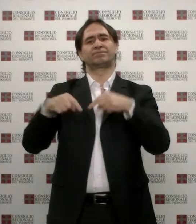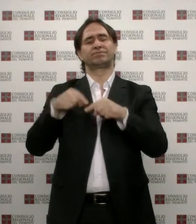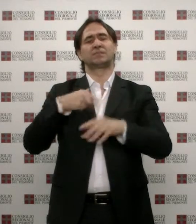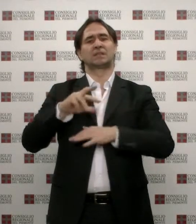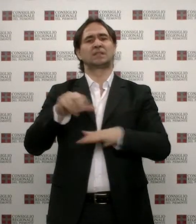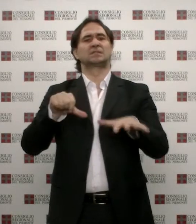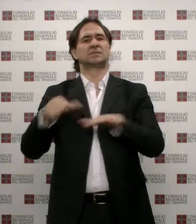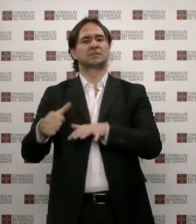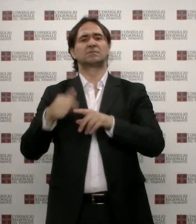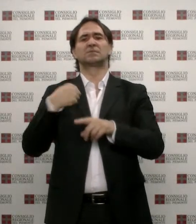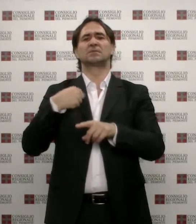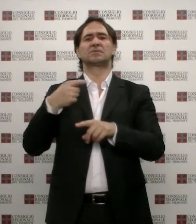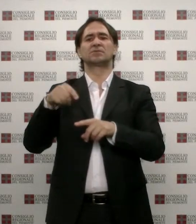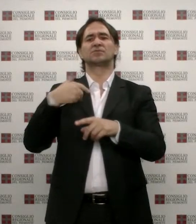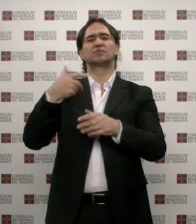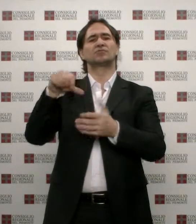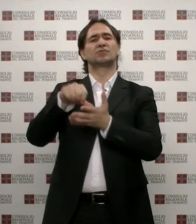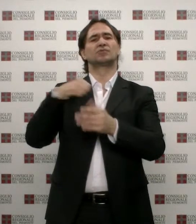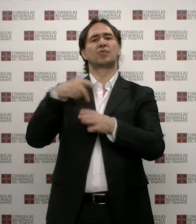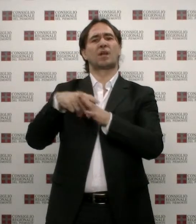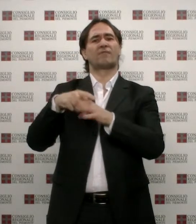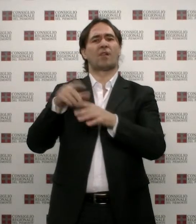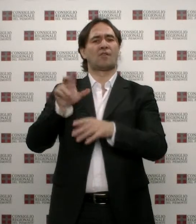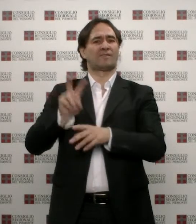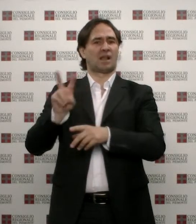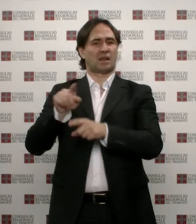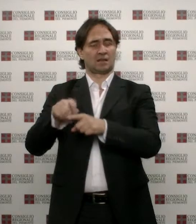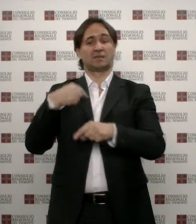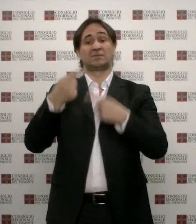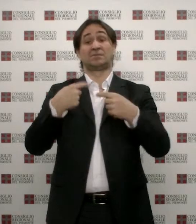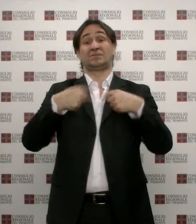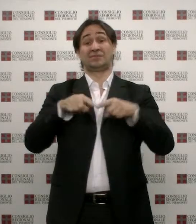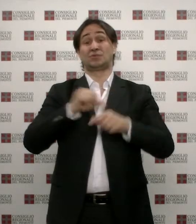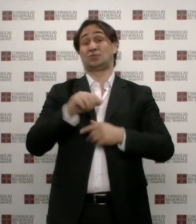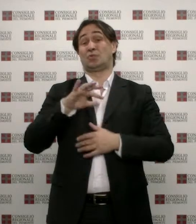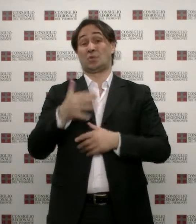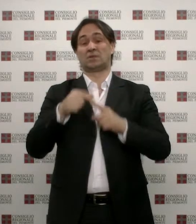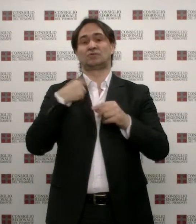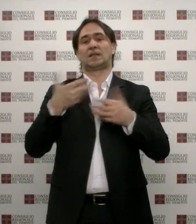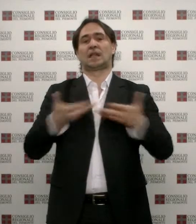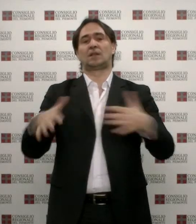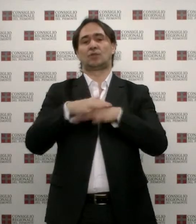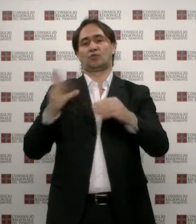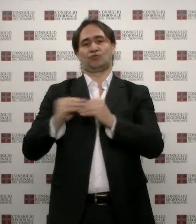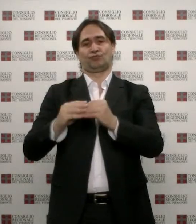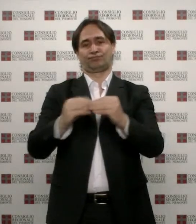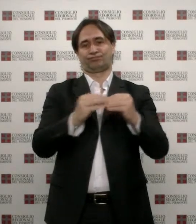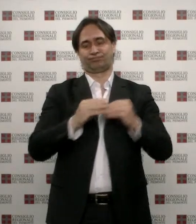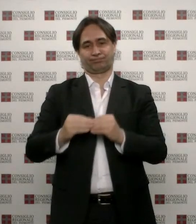sulla Fondazione Centro del Cavallo di Venaria e consultazioni in quinta sulla manutenzione del territorio.